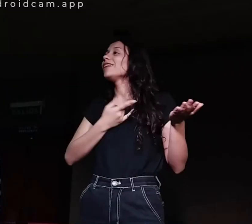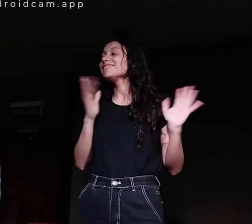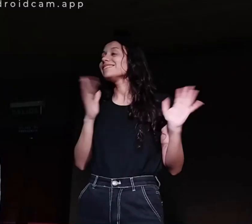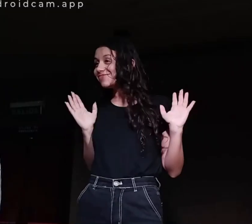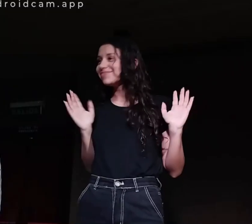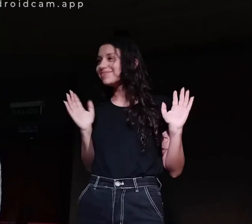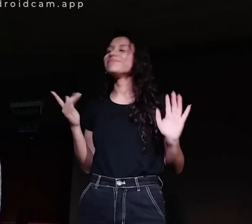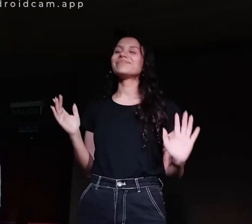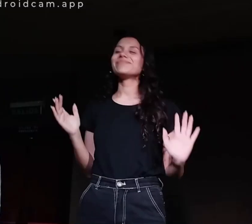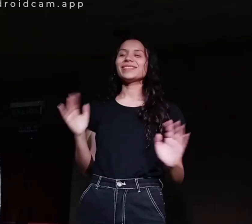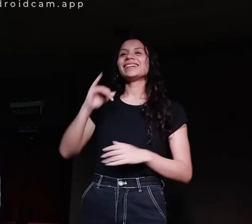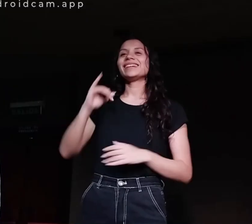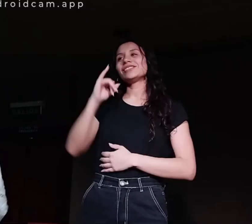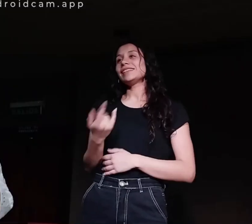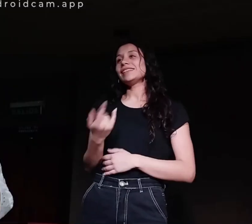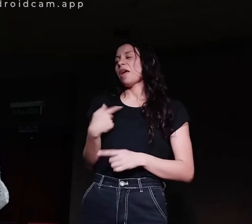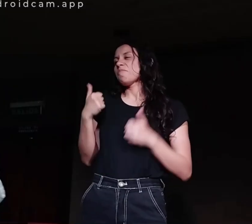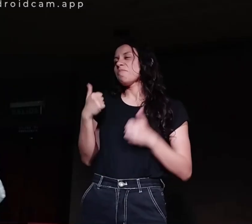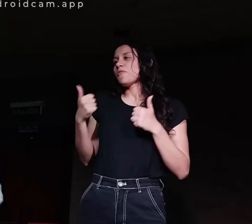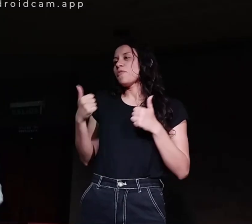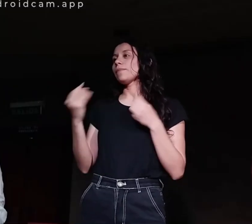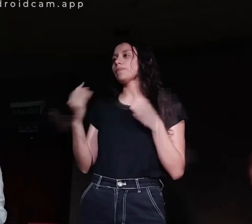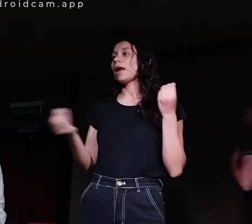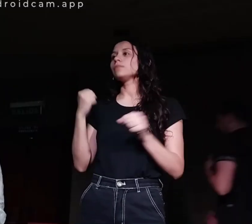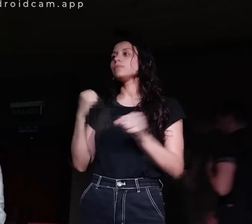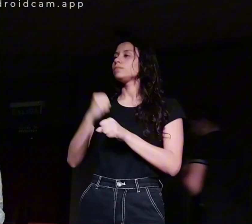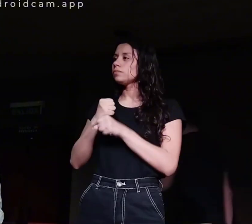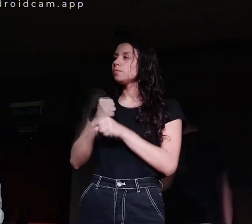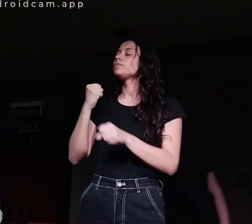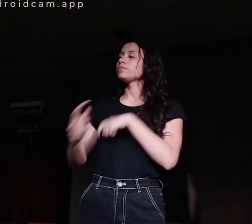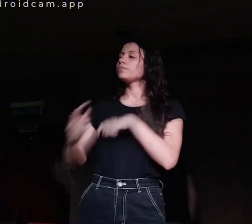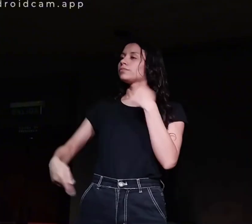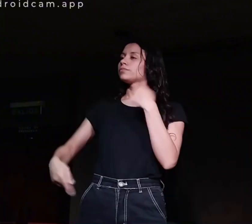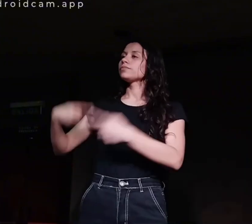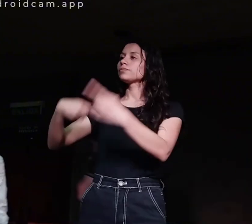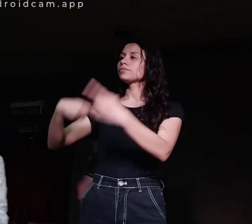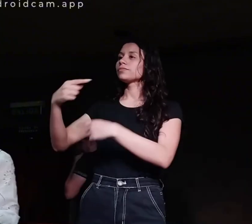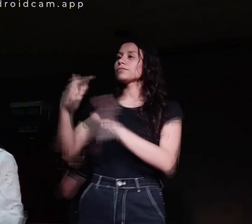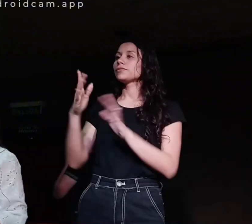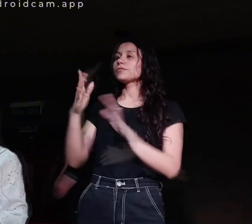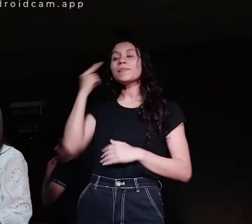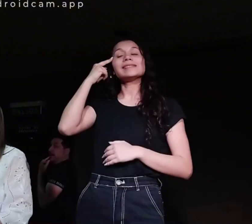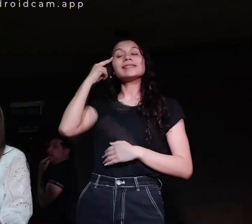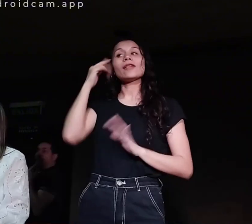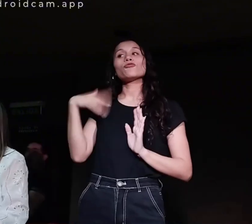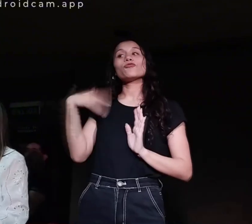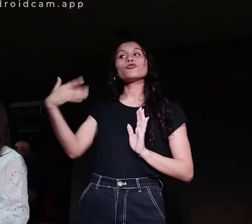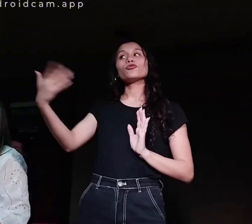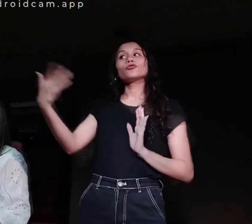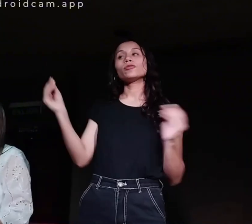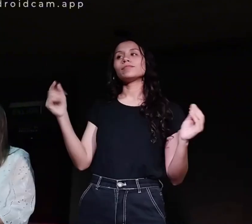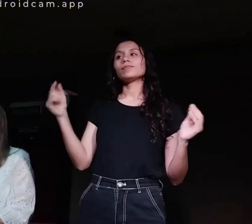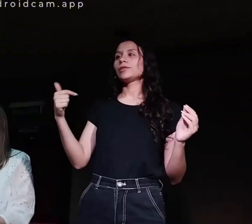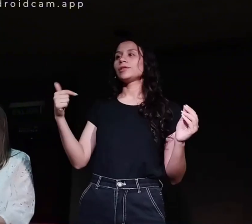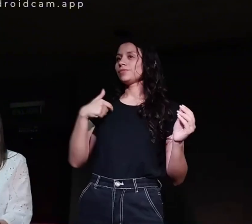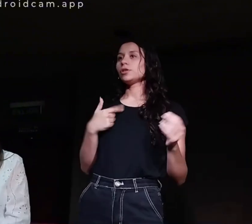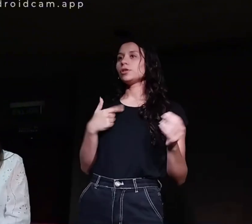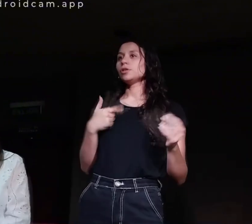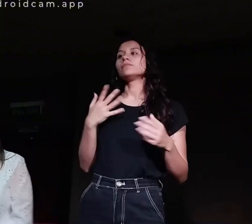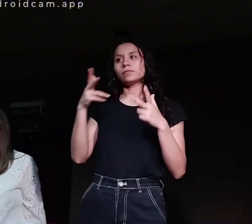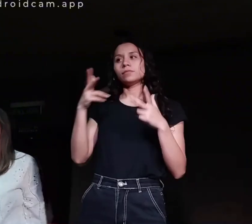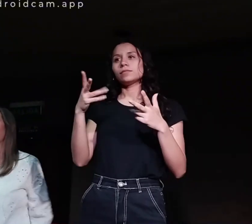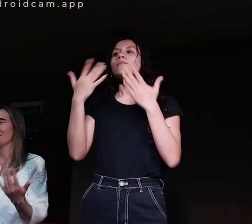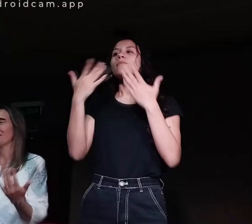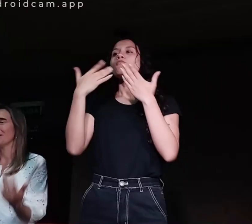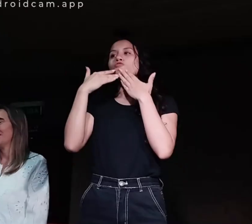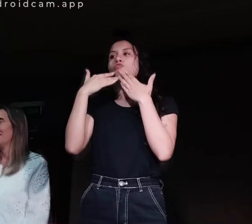Pero bueno, me parece que está bueno para seguir y para ir armándolo. Así que de mi parte, muchísimas gracias por estar